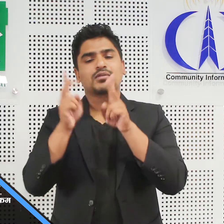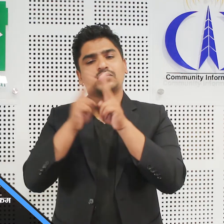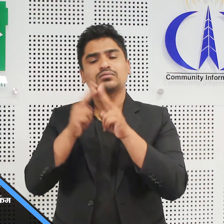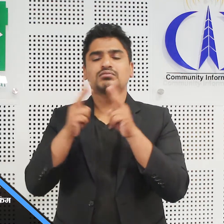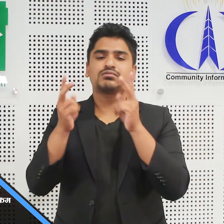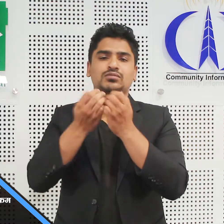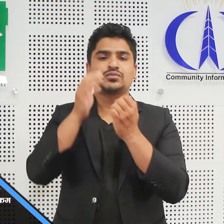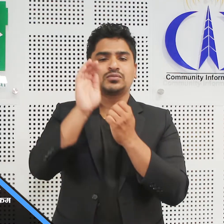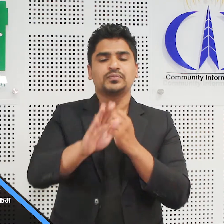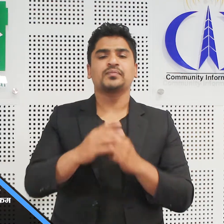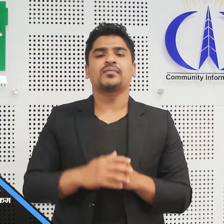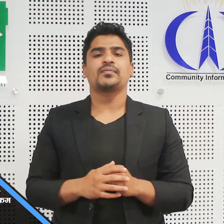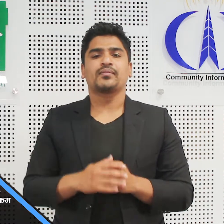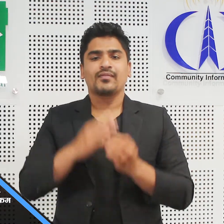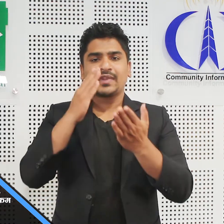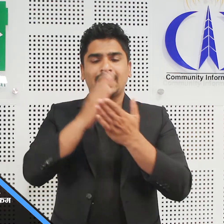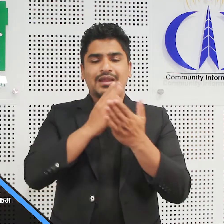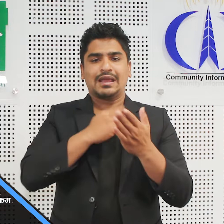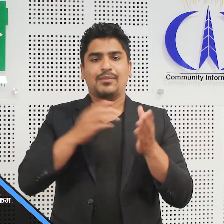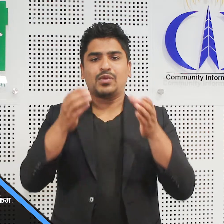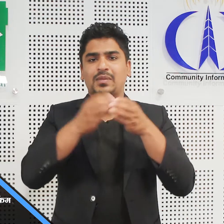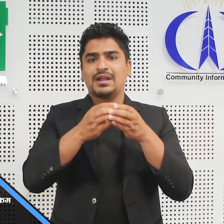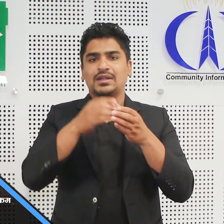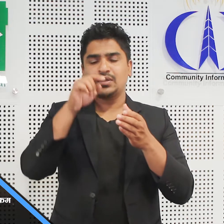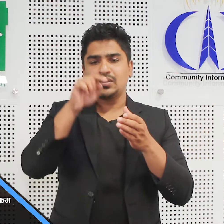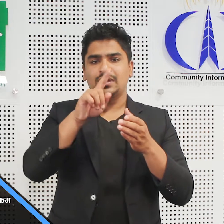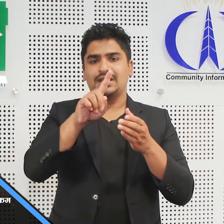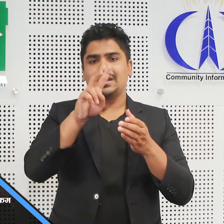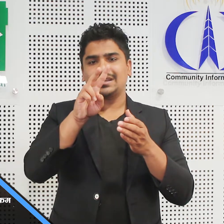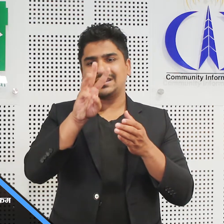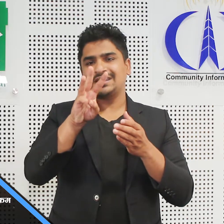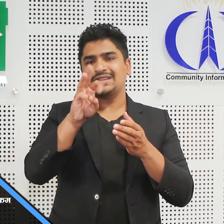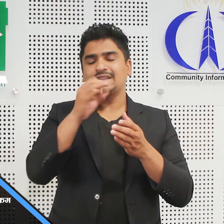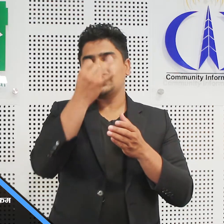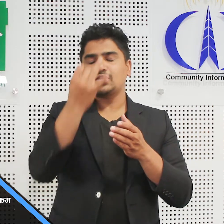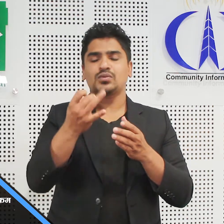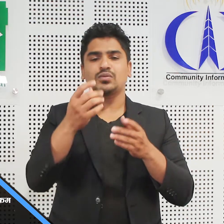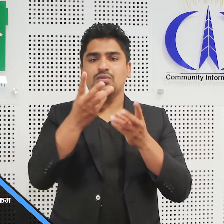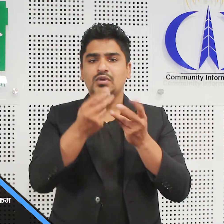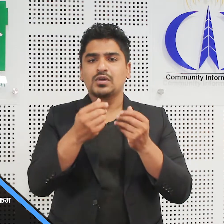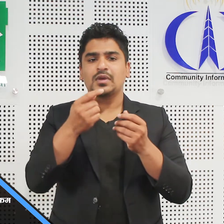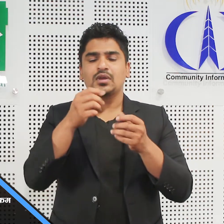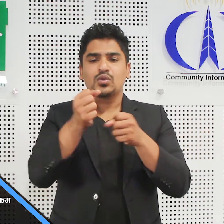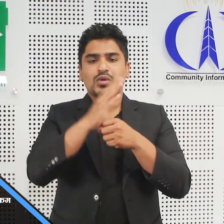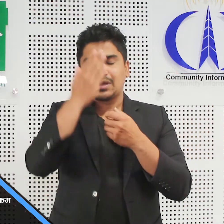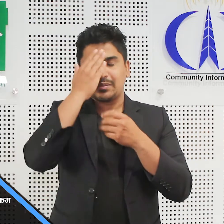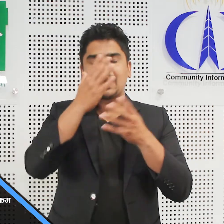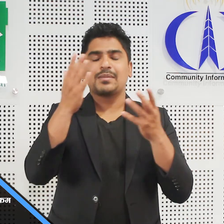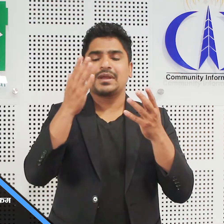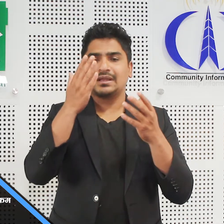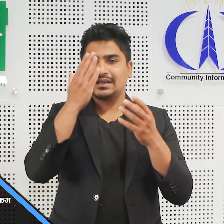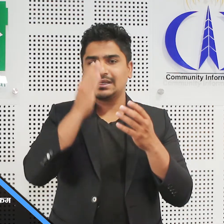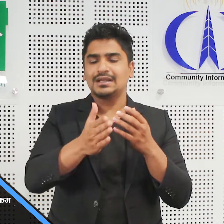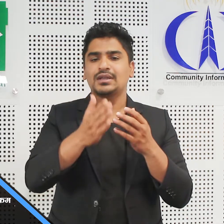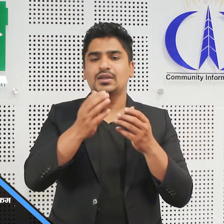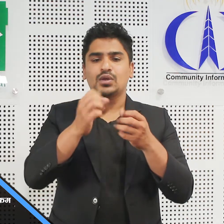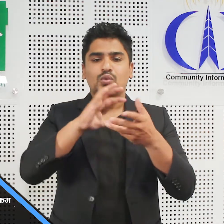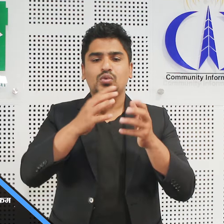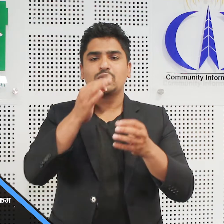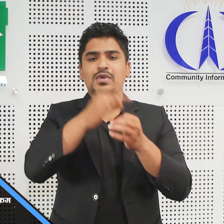गर्न सकिन जस्तो लागेको छ भने त्यो विषयमा हामीसँग कुराकानी गर्न सक्नुहुनेछ। कार्यक्रम हाम्रो पालिकाको